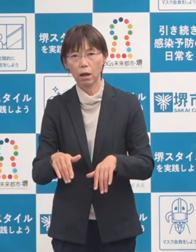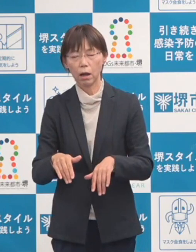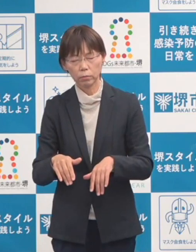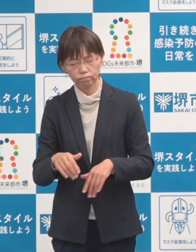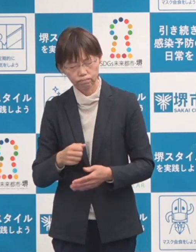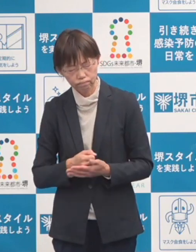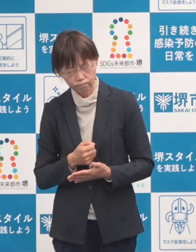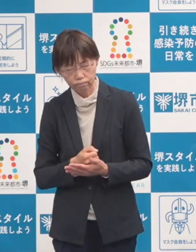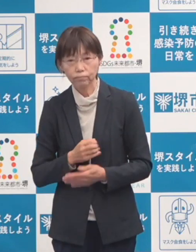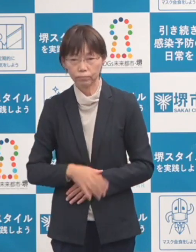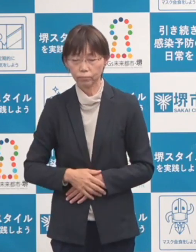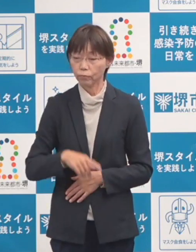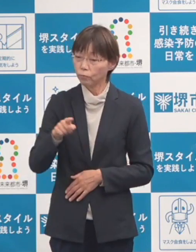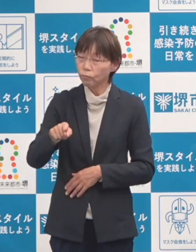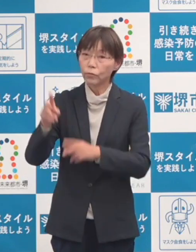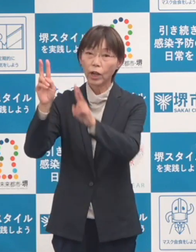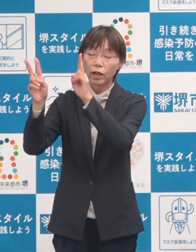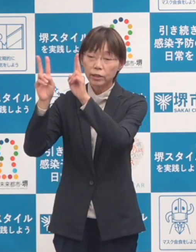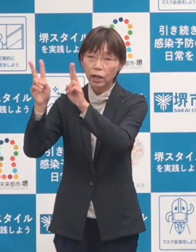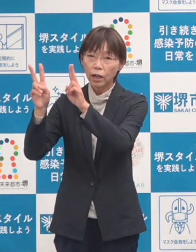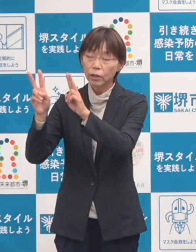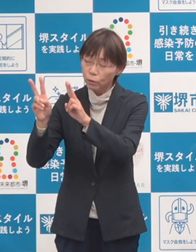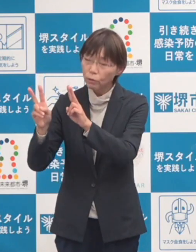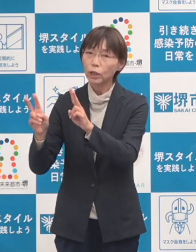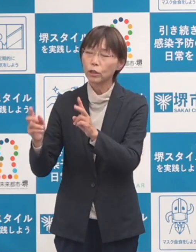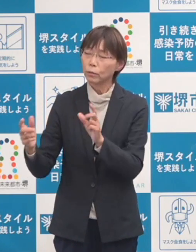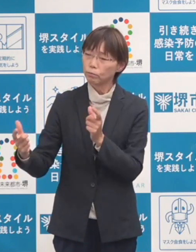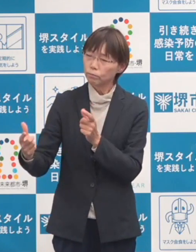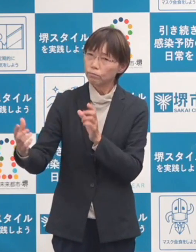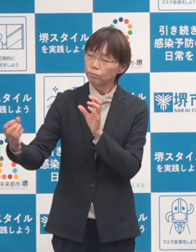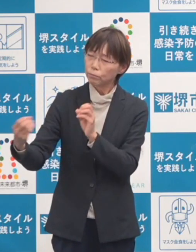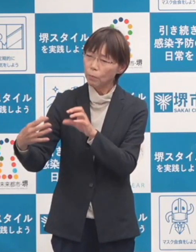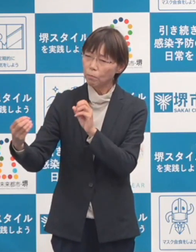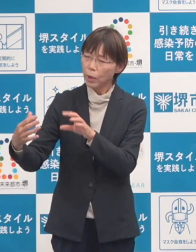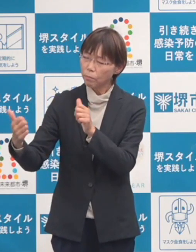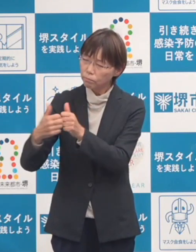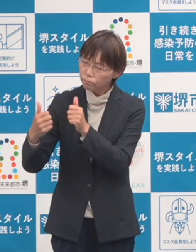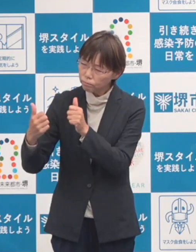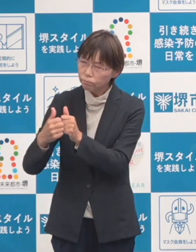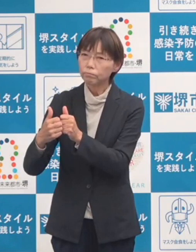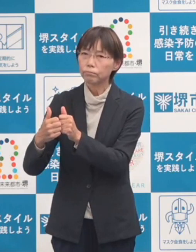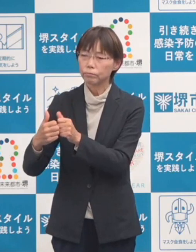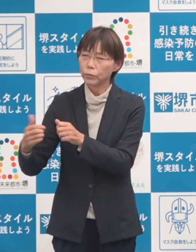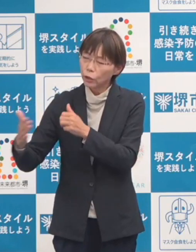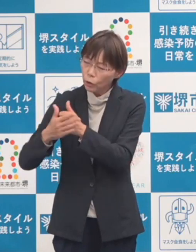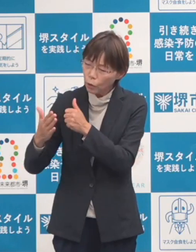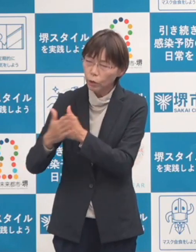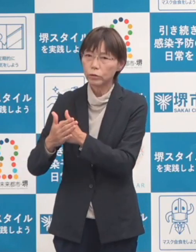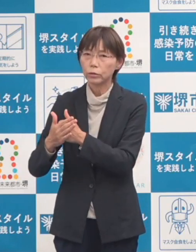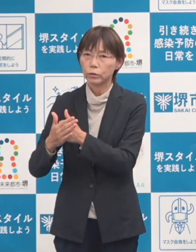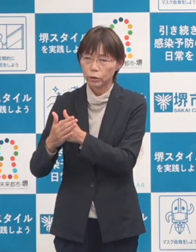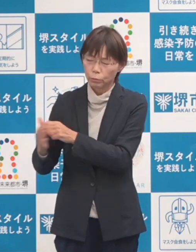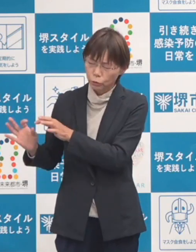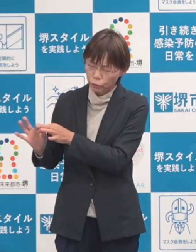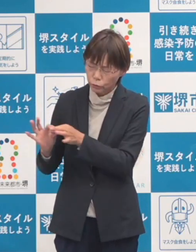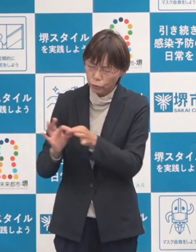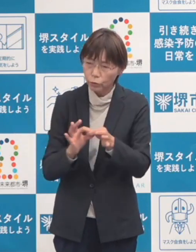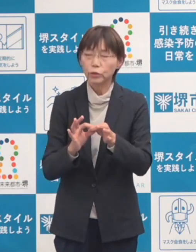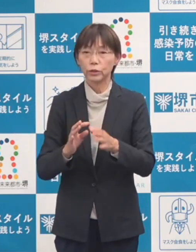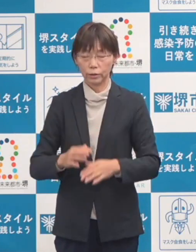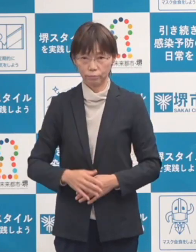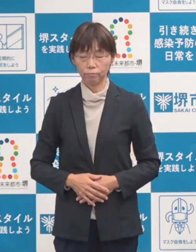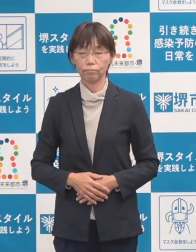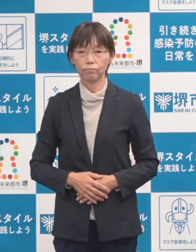とは今もお話をずっと続けておりまして、そして協力もいただいております。こちらも斉藤プロダクション様に